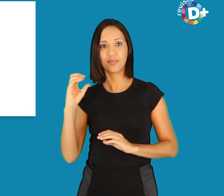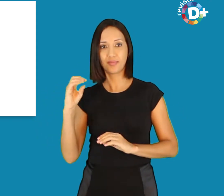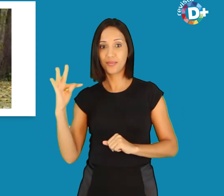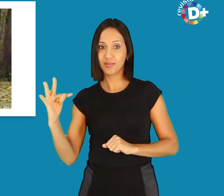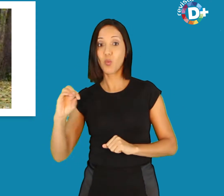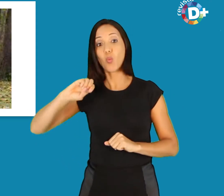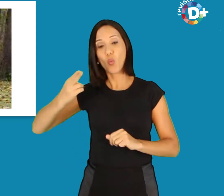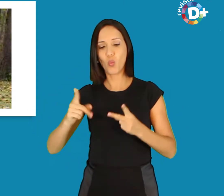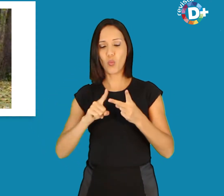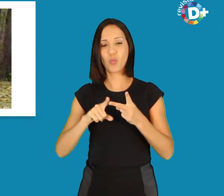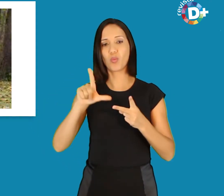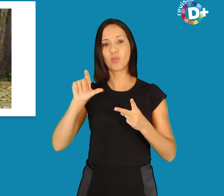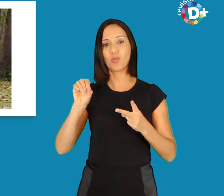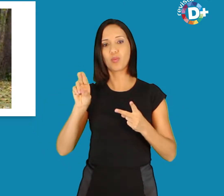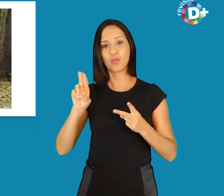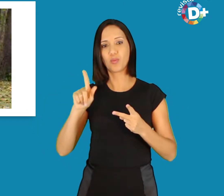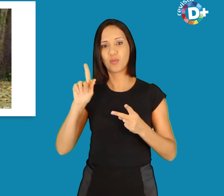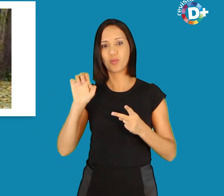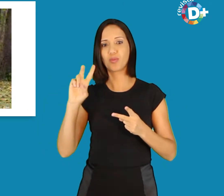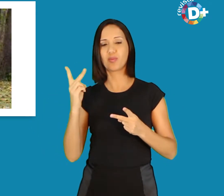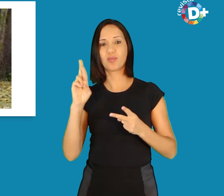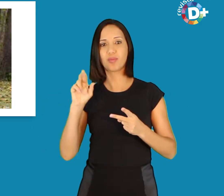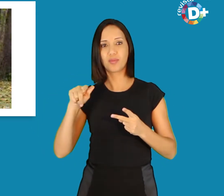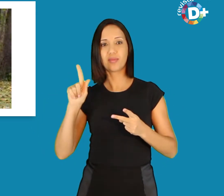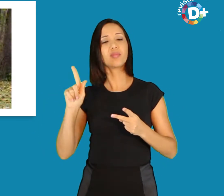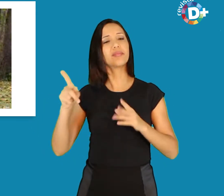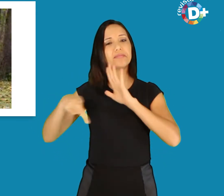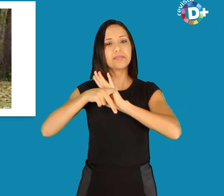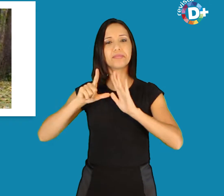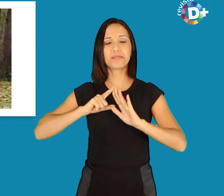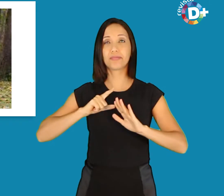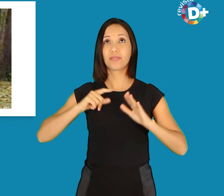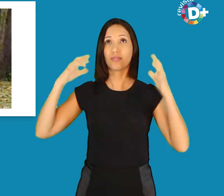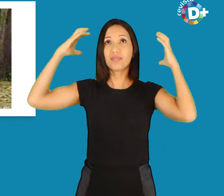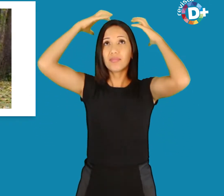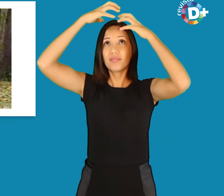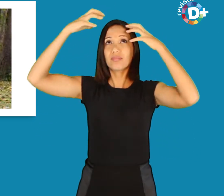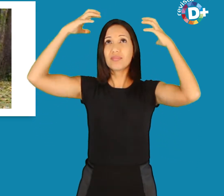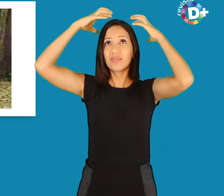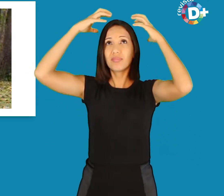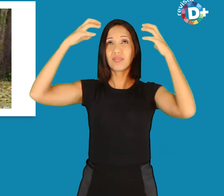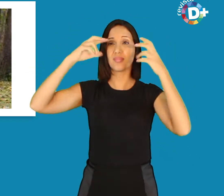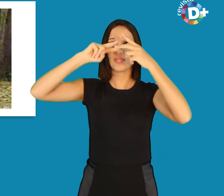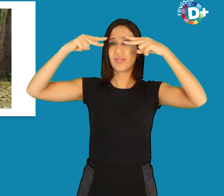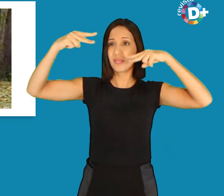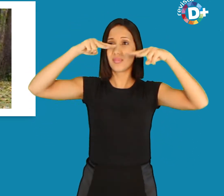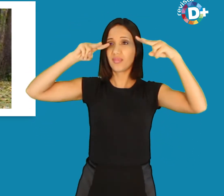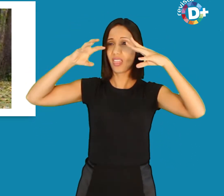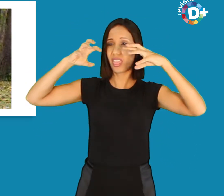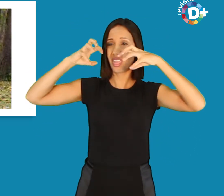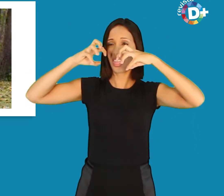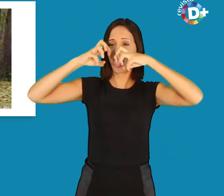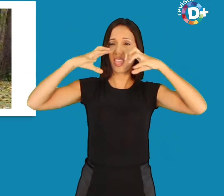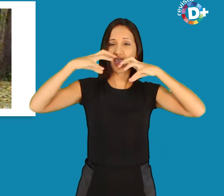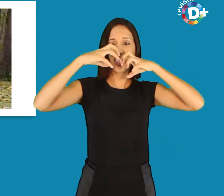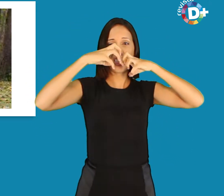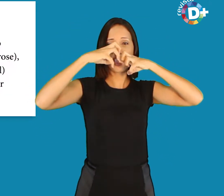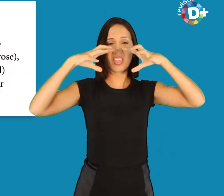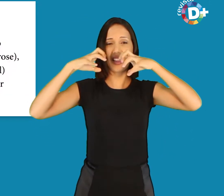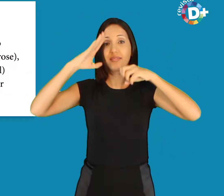isso os primeiros sinais aparecem são o endurecimento dos membros esclerose em um dos